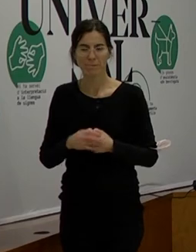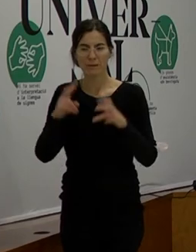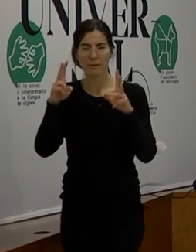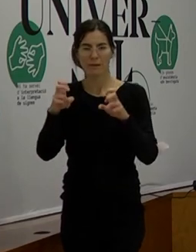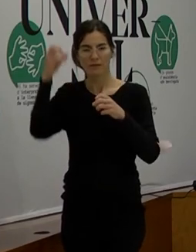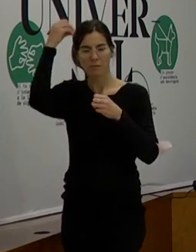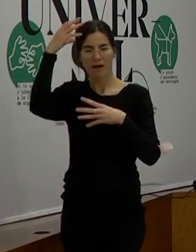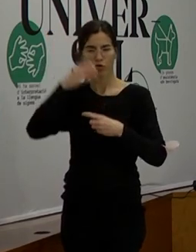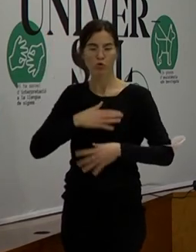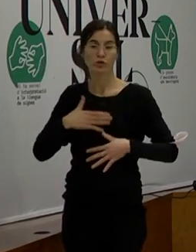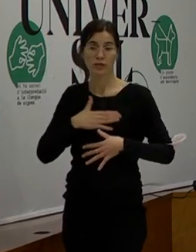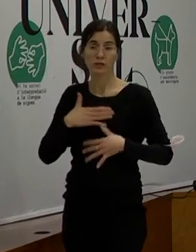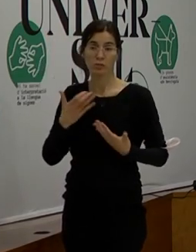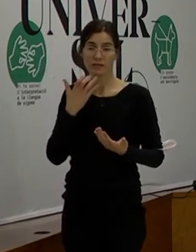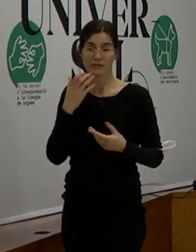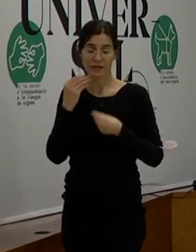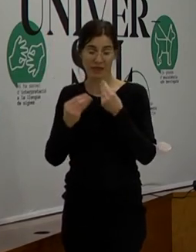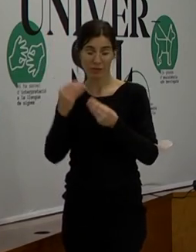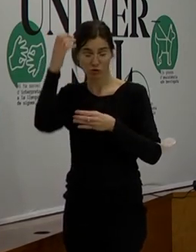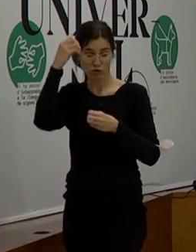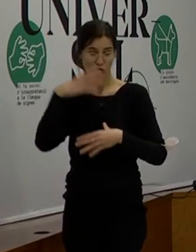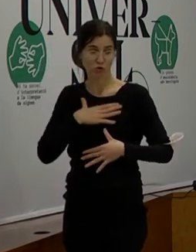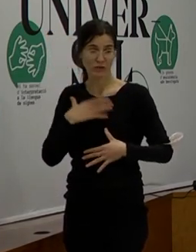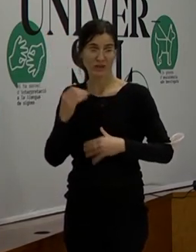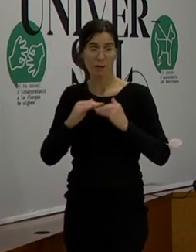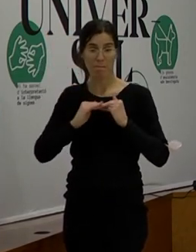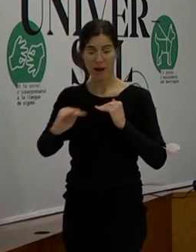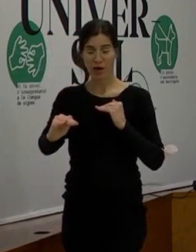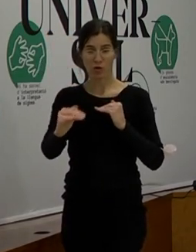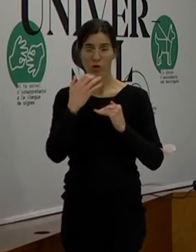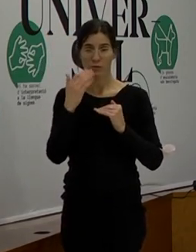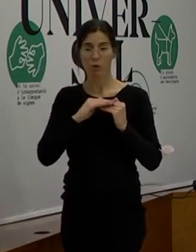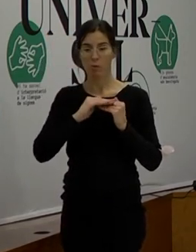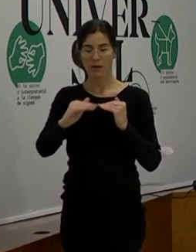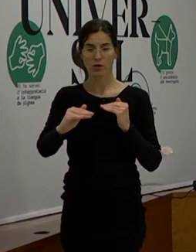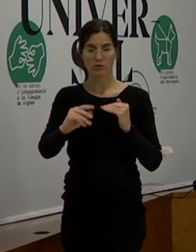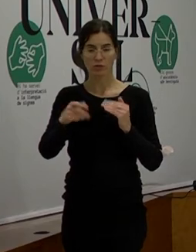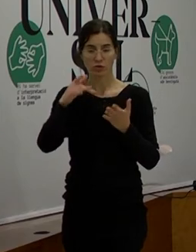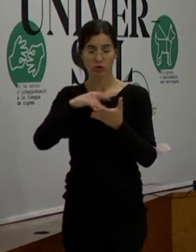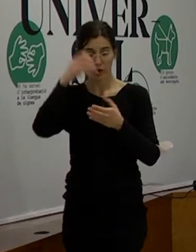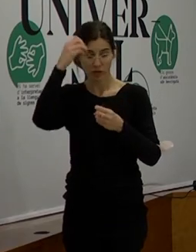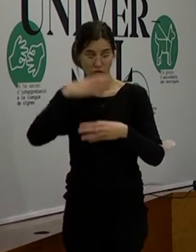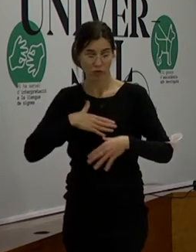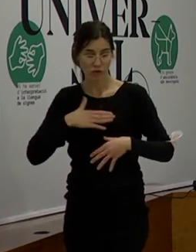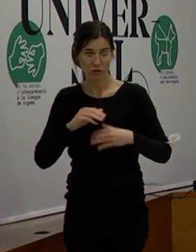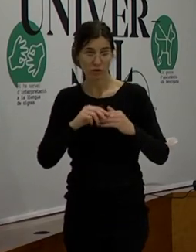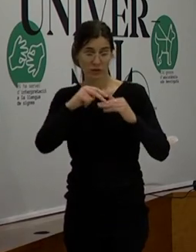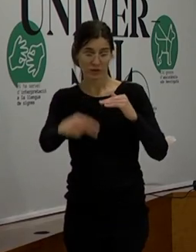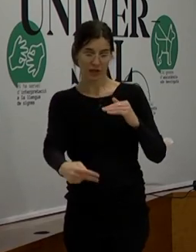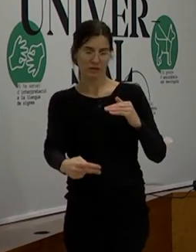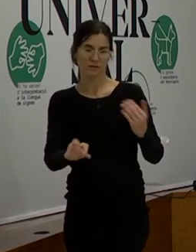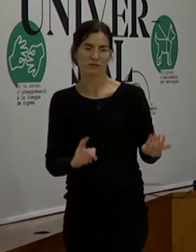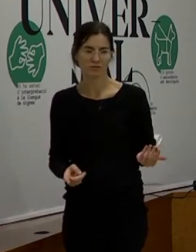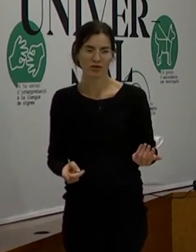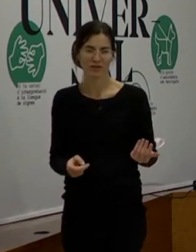Dutxes. Home, si fem dutxes, ha de ser pla. O sigui, tu no pots fer-me tot pla i després per arribar a la dutxa un grau i que saltes. Esto es de tontos.